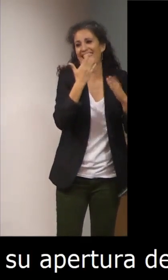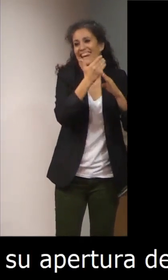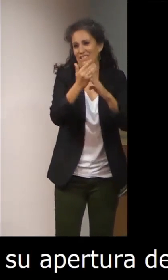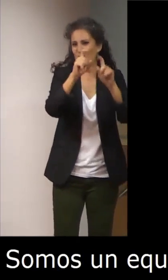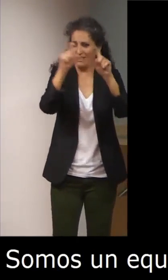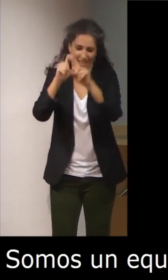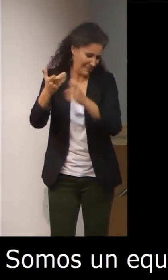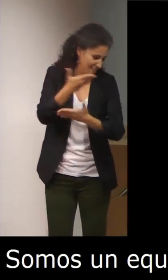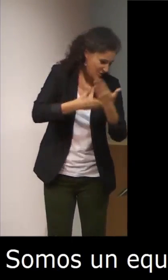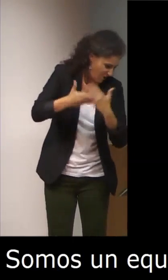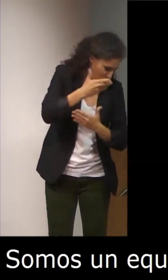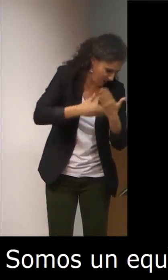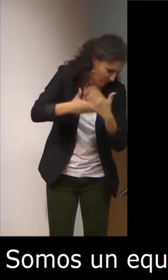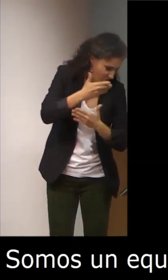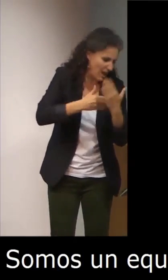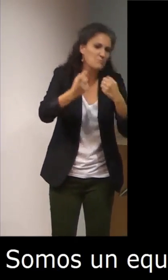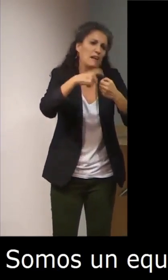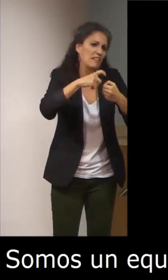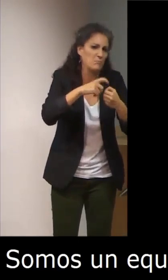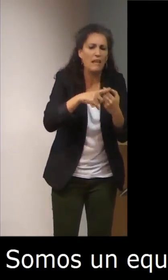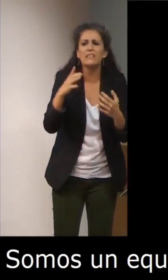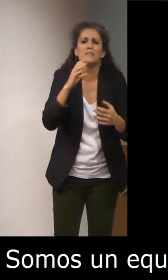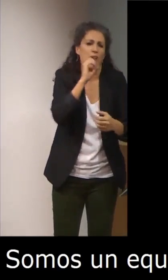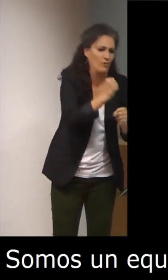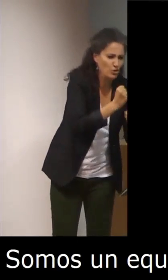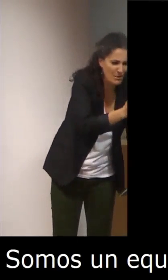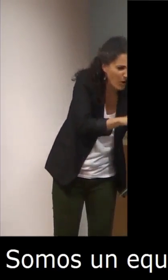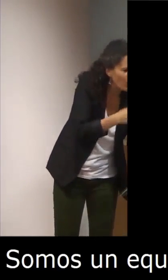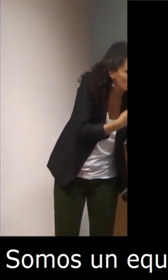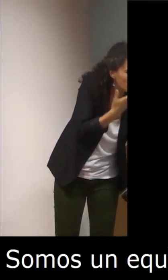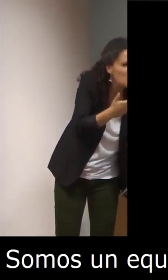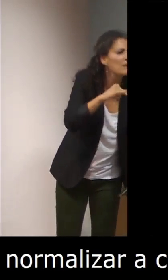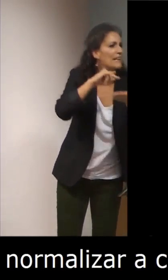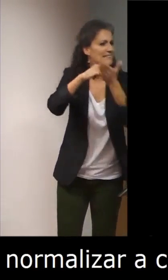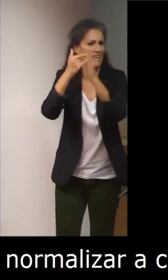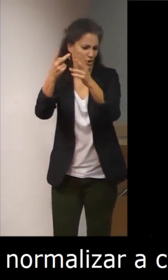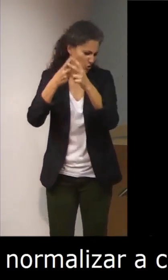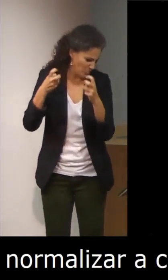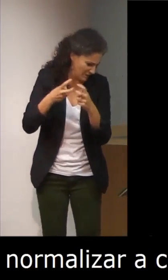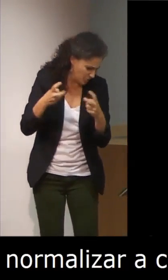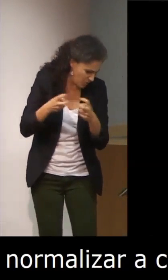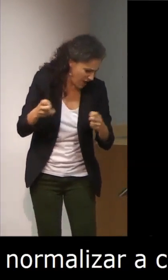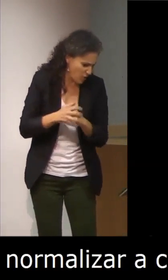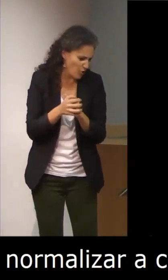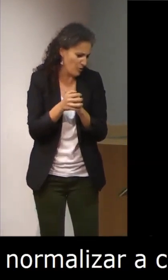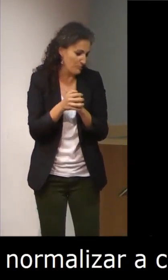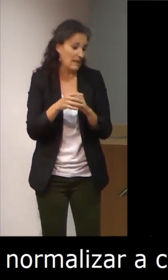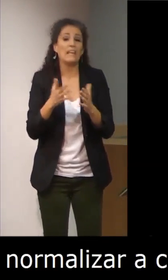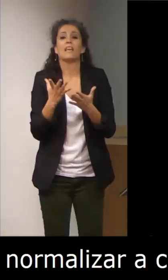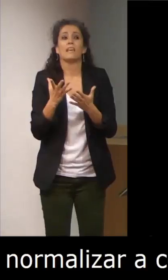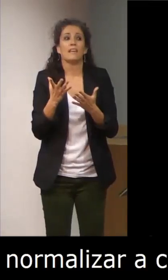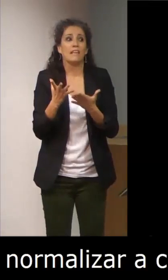hacer al resto de entidades colaboradoras a los participantes el trabajo maravilloso tanto de los